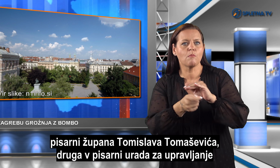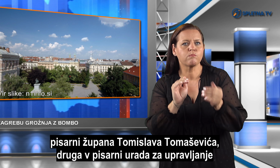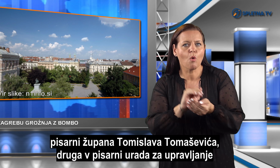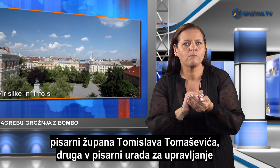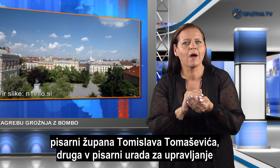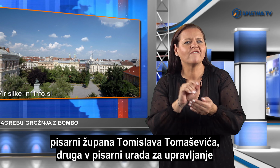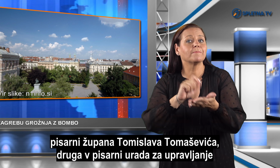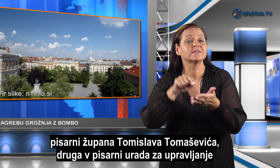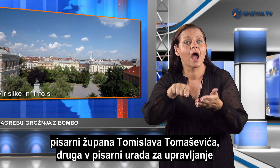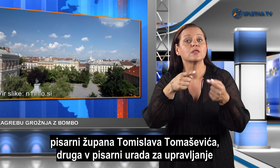mestnim premoženjem.